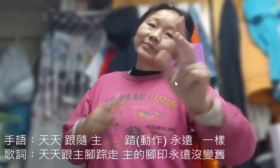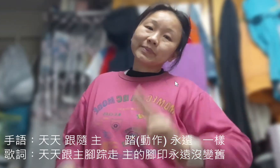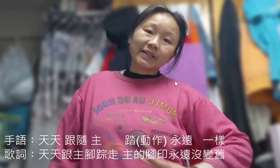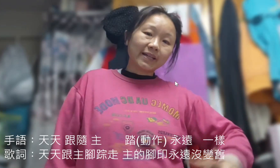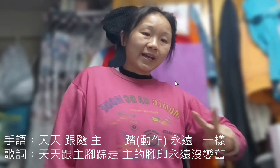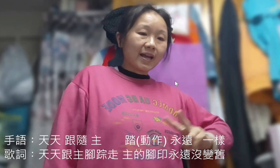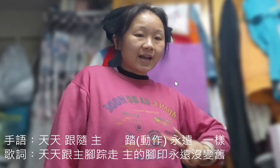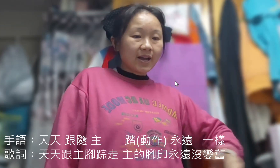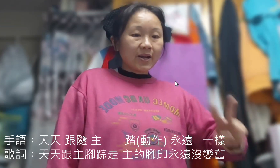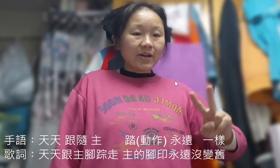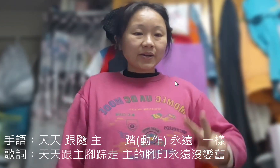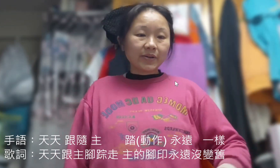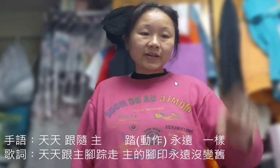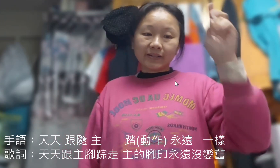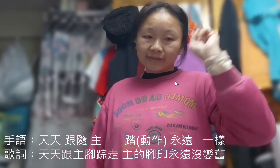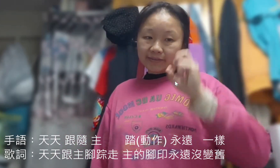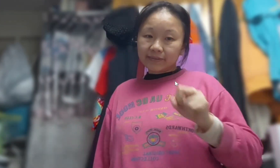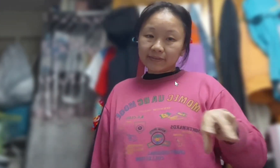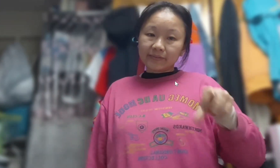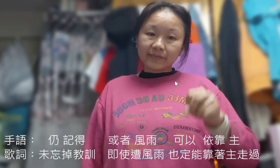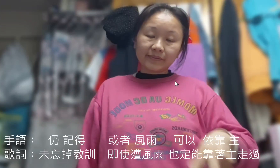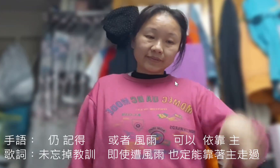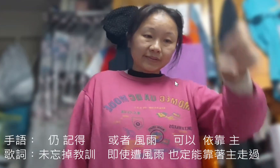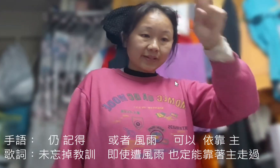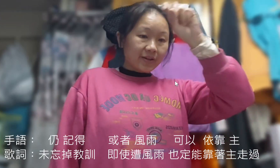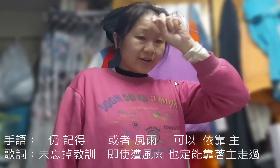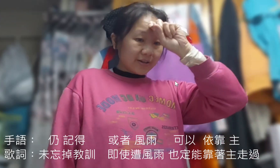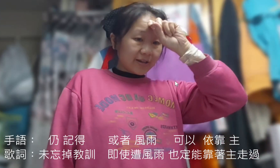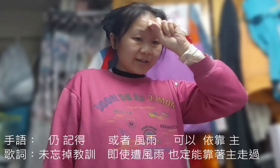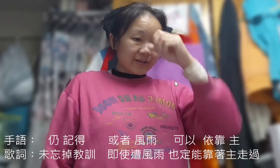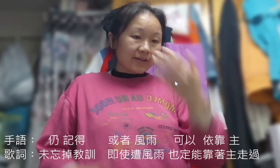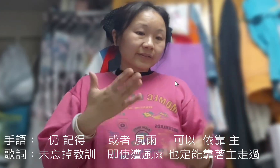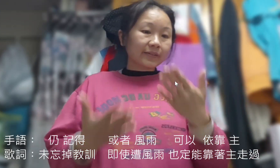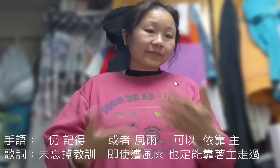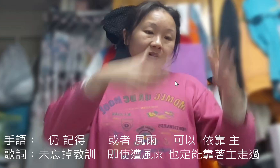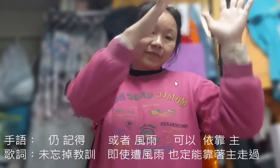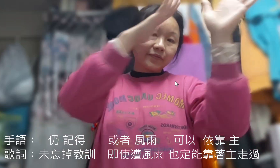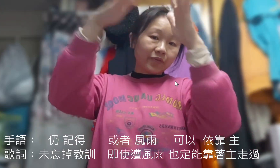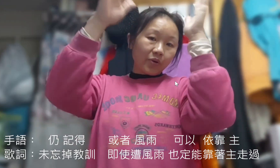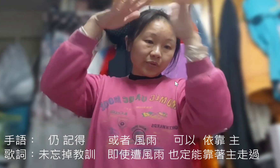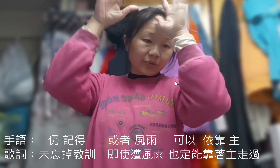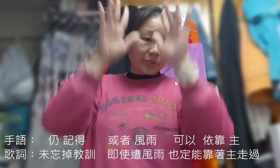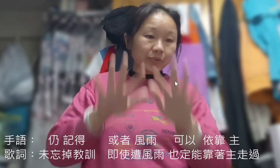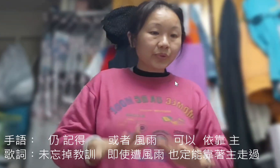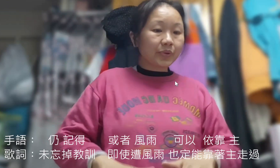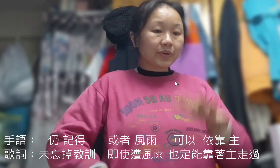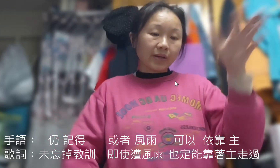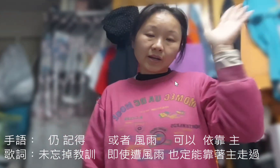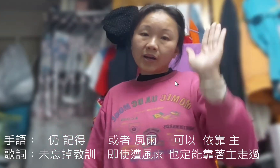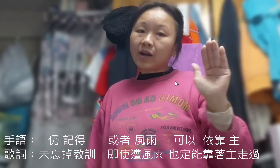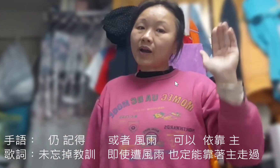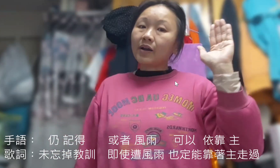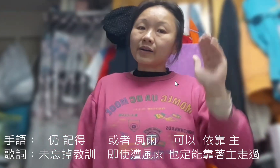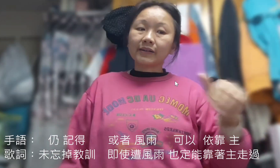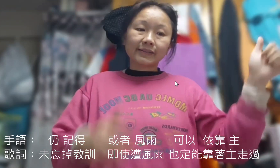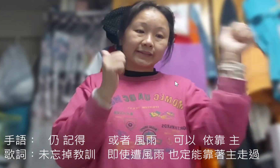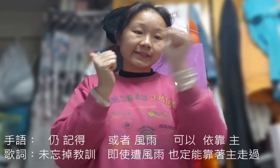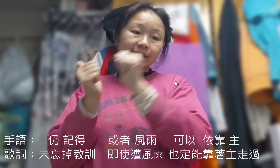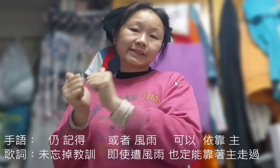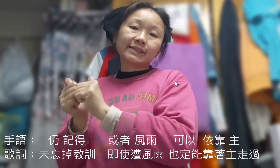邊教，未忘掉教訓，即使遭風雨，也定能靠着主